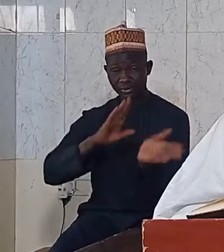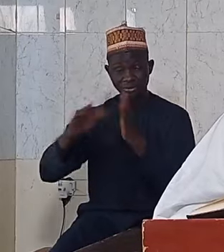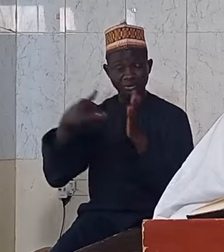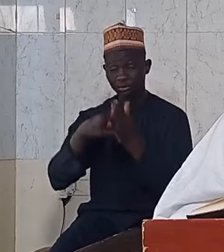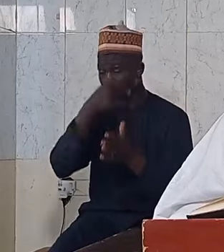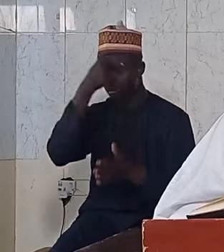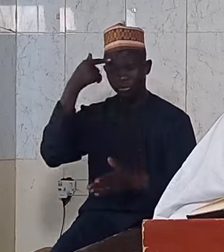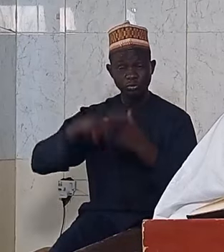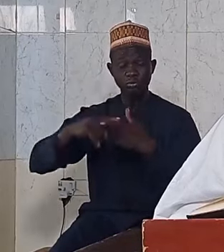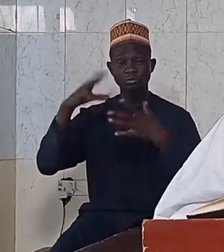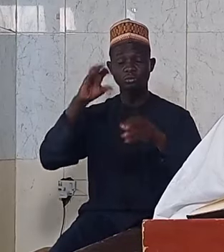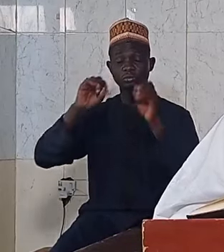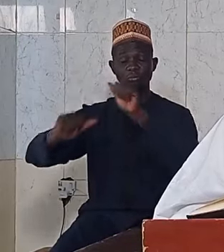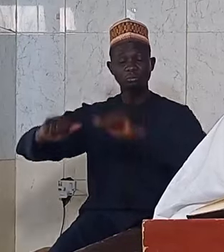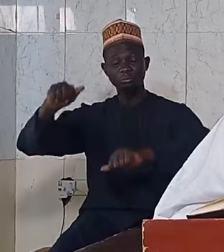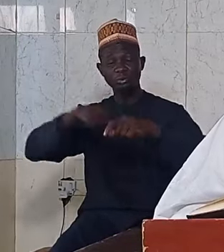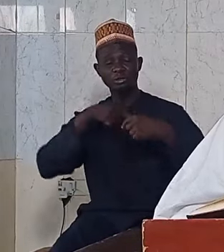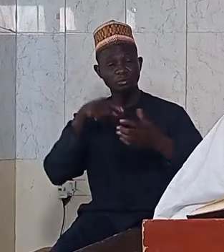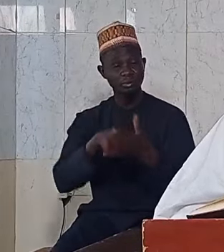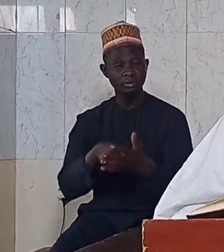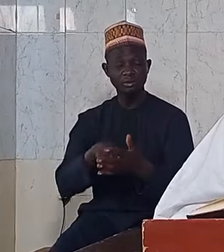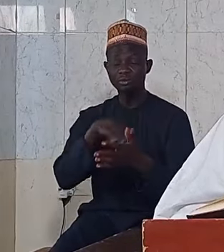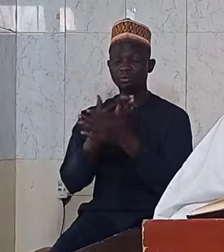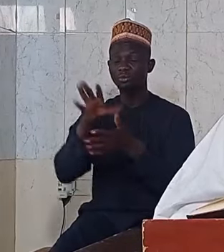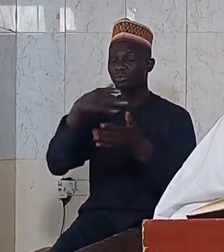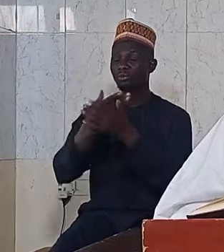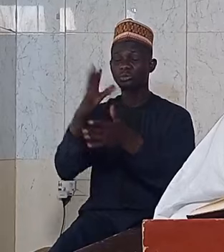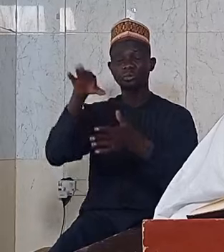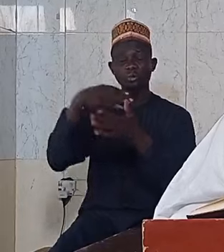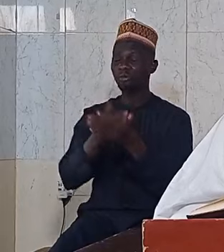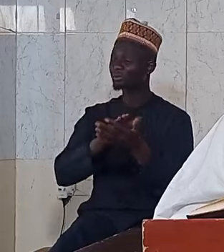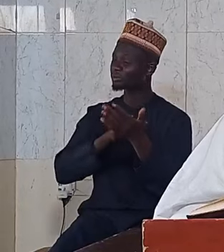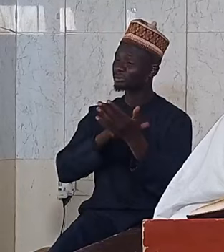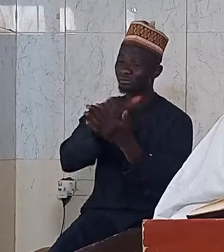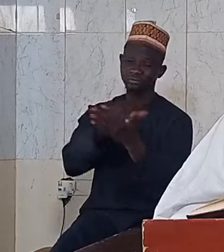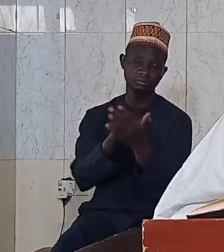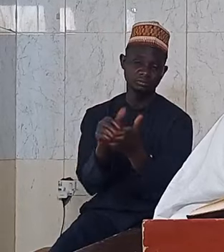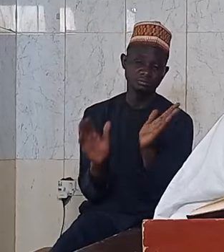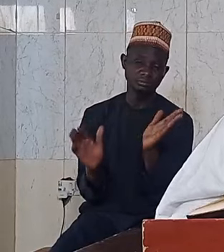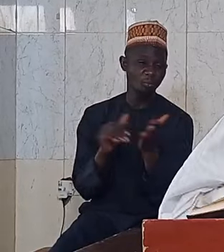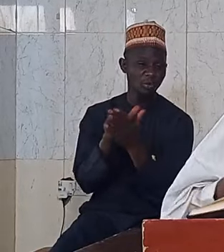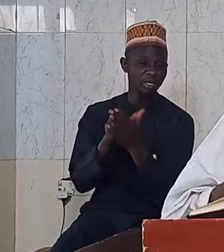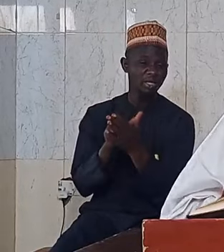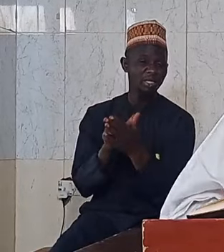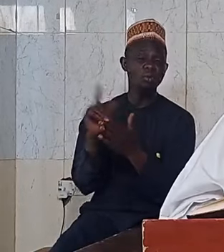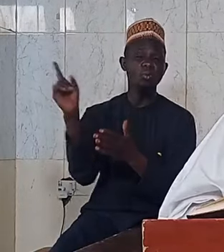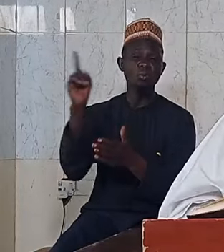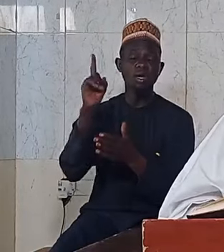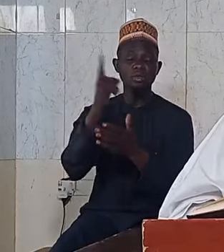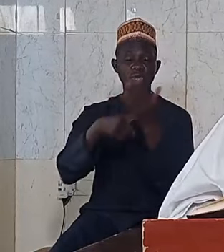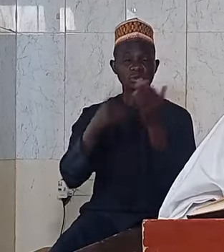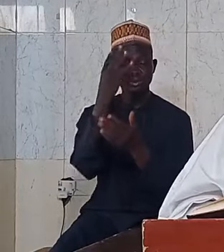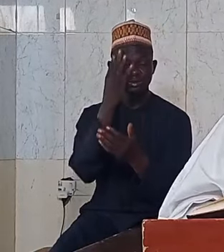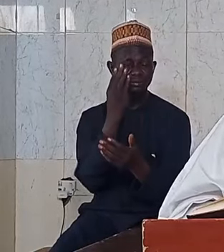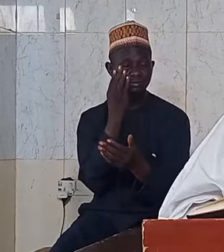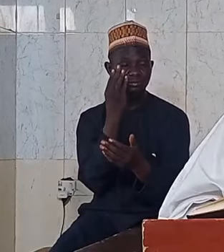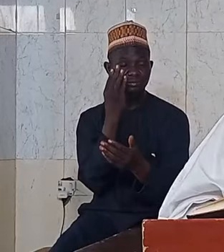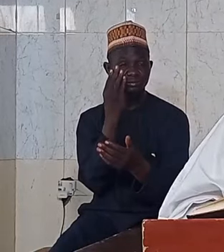kintsa wannan dan ya sa waswasi a zuciyar wannan to wallahi duk rauni ne ina wanda zai kwanta